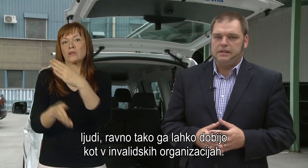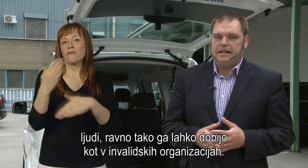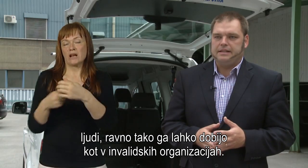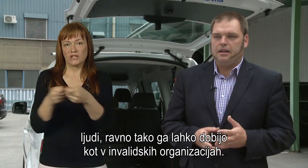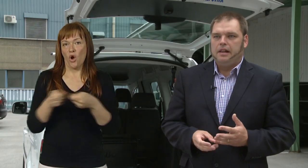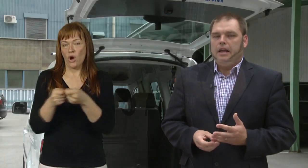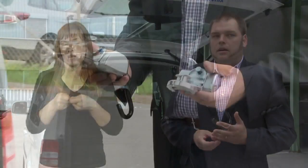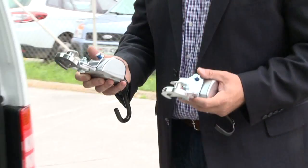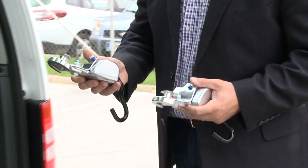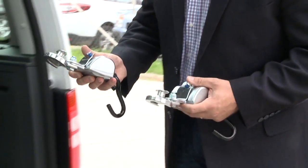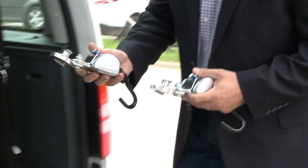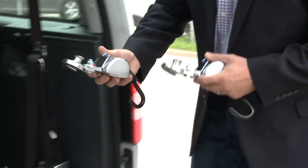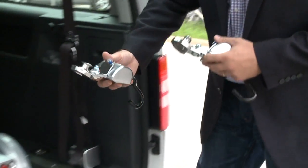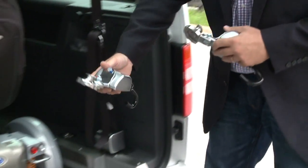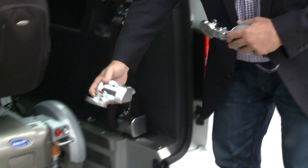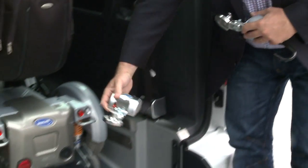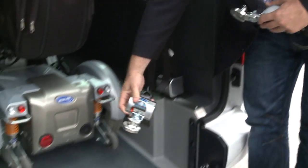invalidskih organizacijah.